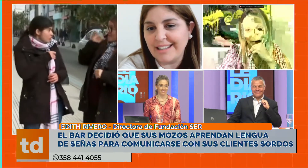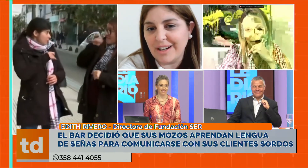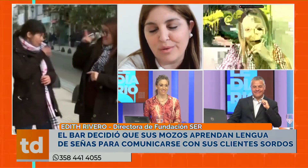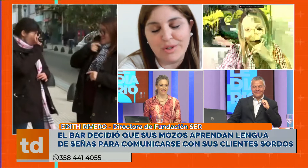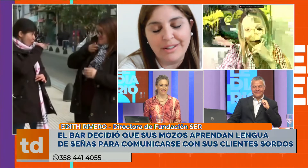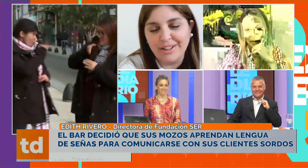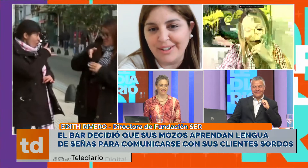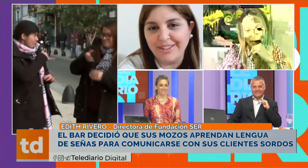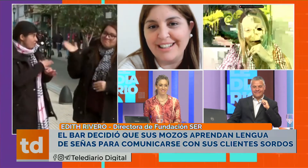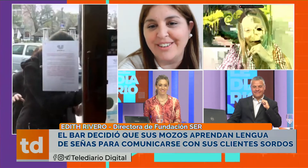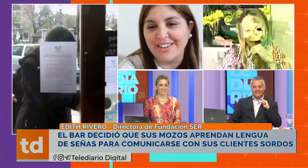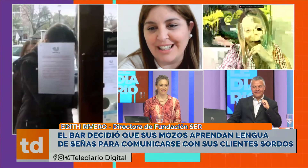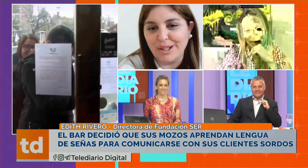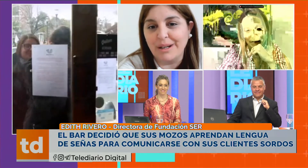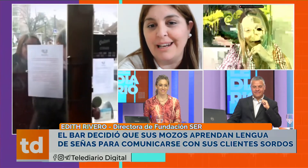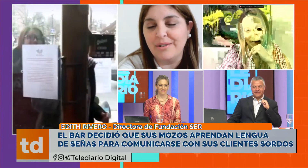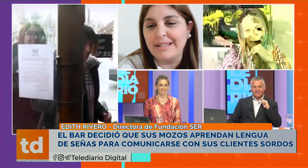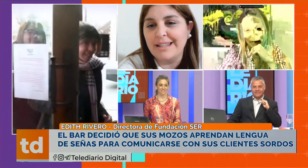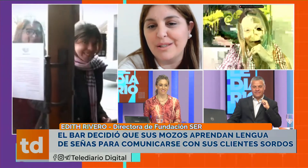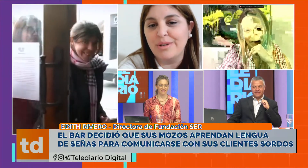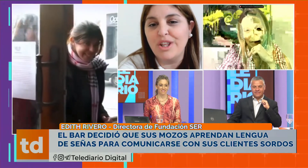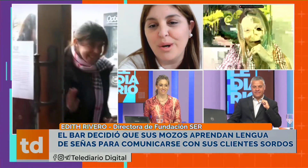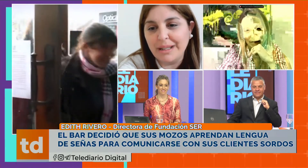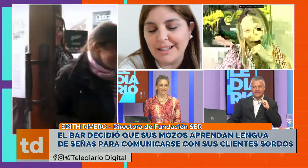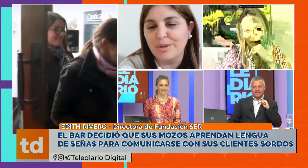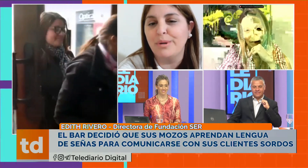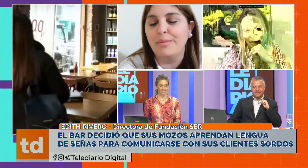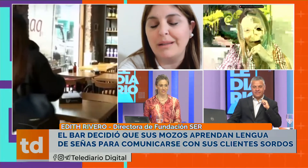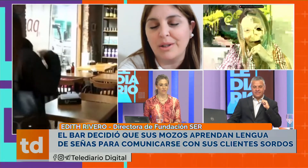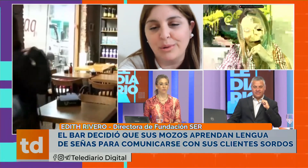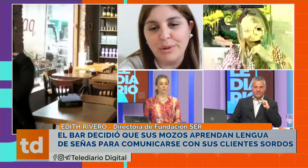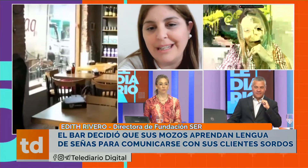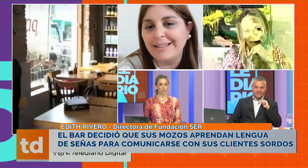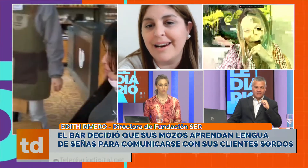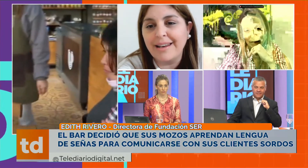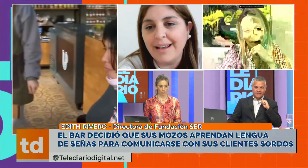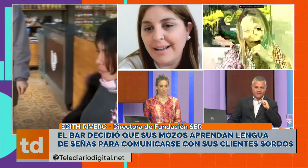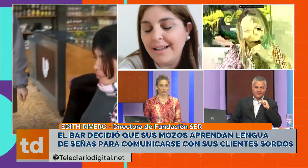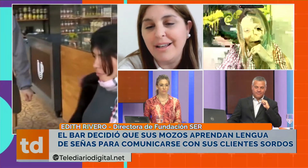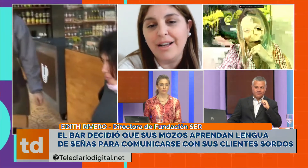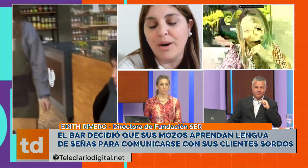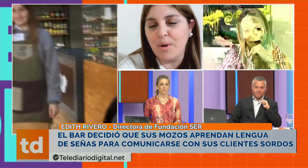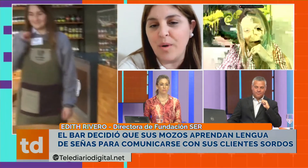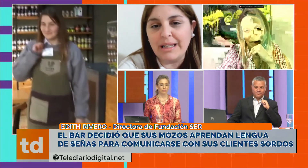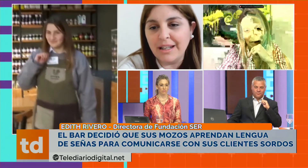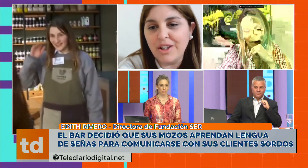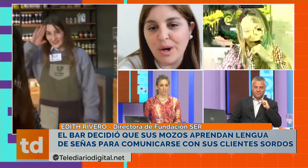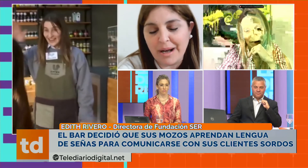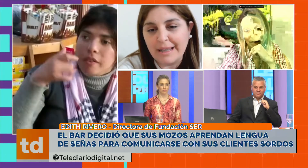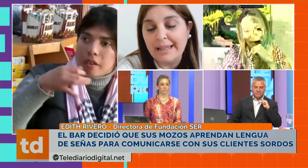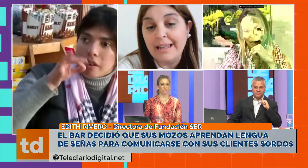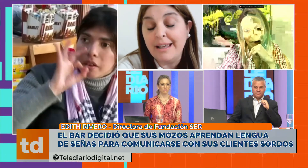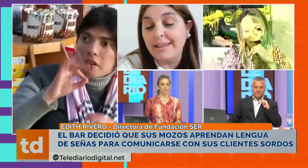hechas a traducción, no, no es lo correcto, porque la lengua de señas es un idioma, tiene su propia estructura y es tan rica como cualquier